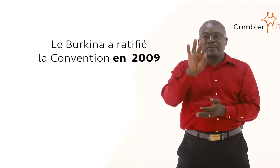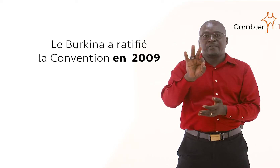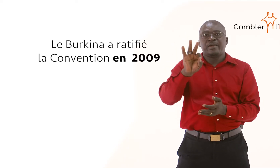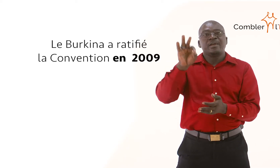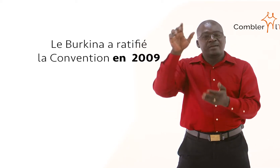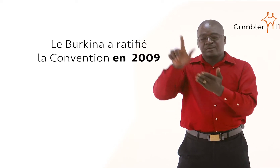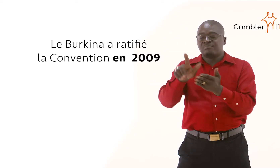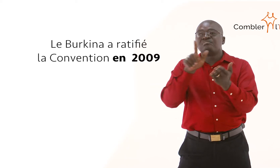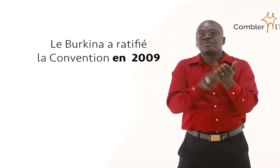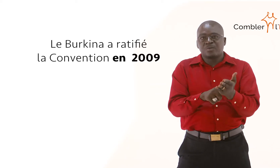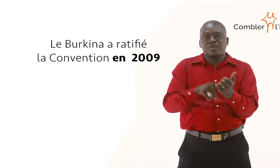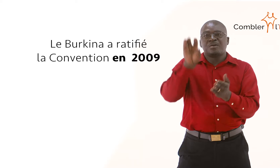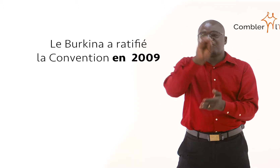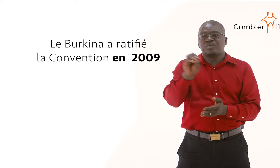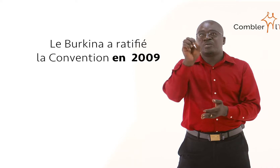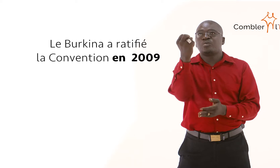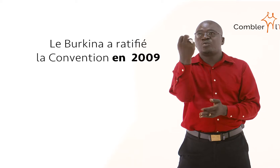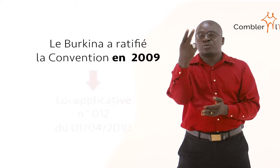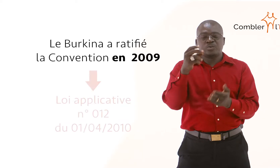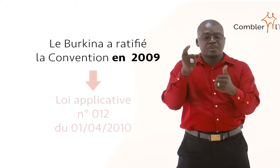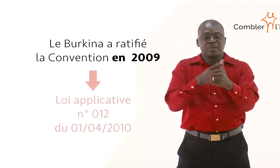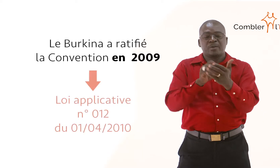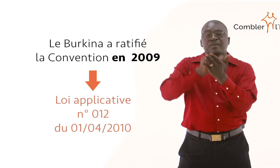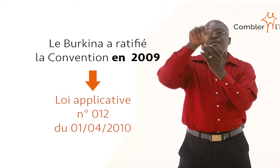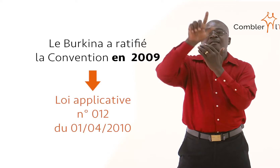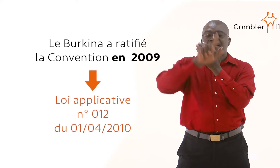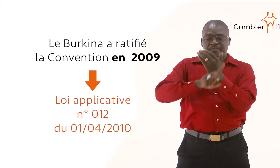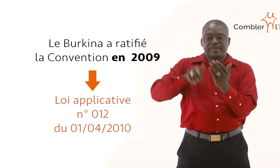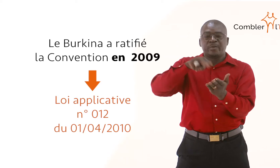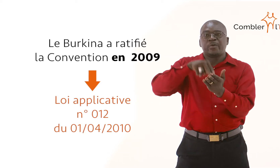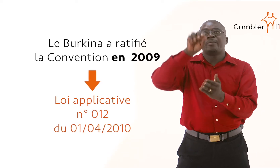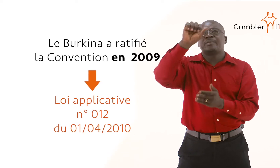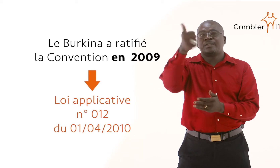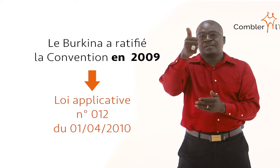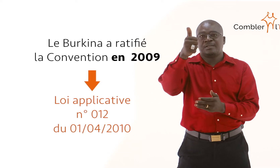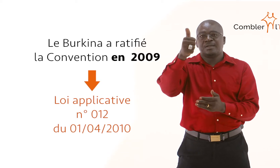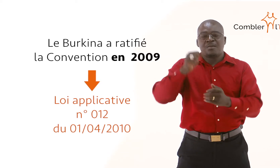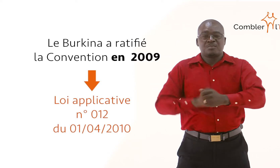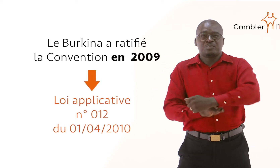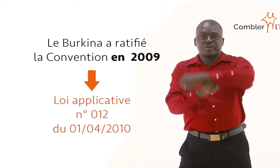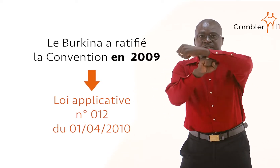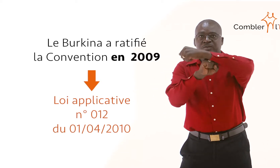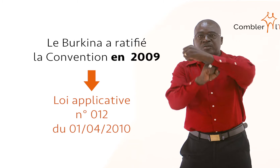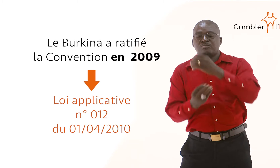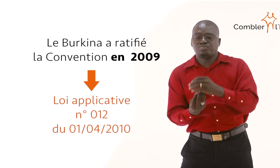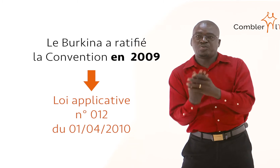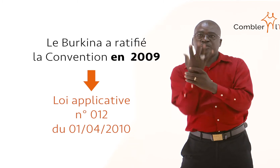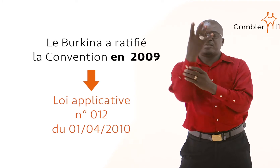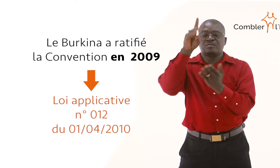on la retrouve dans la loi applicable numéro 012 du 1er avril 2010 portant sur la protection et promotion des droits